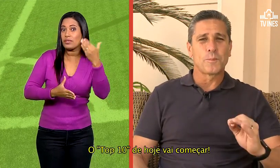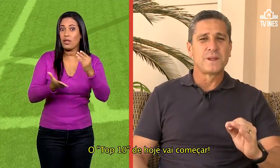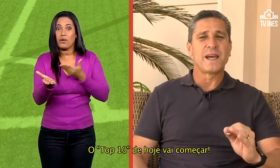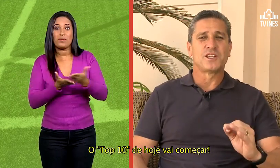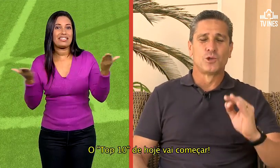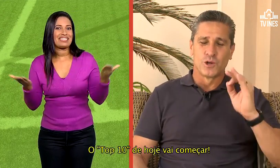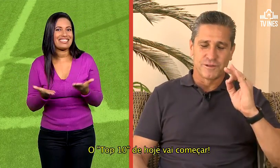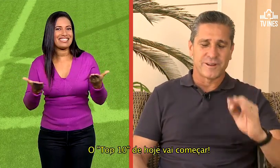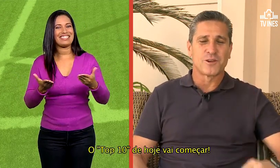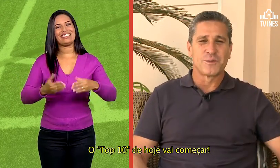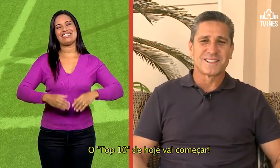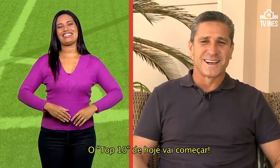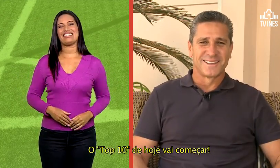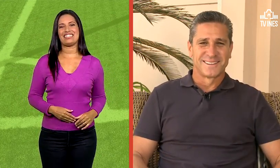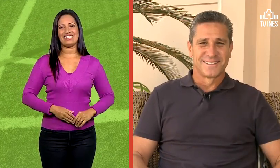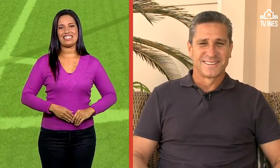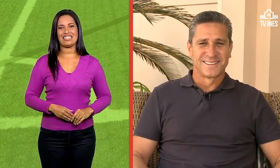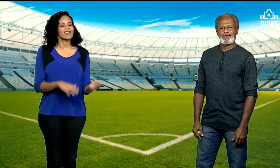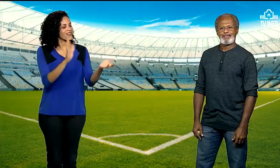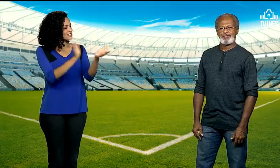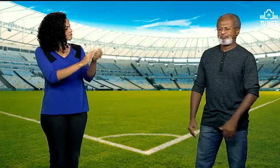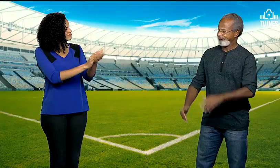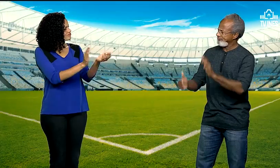O Top 10 de hoje vai começar.